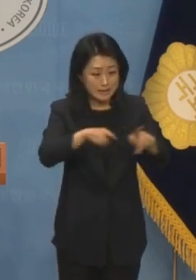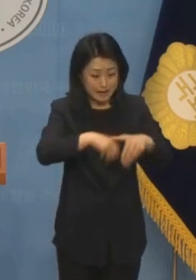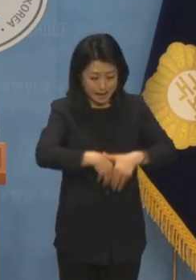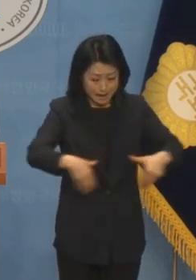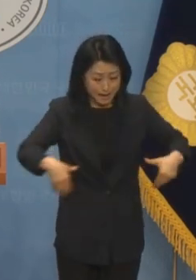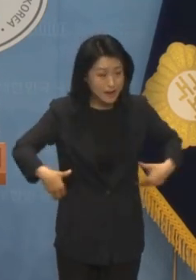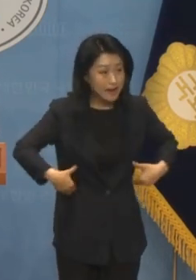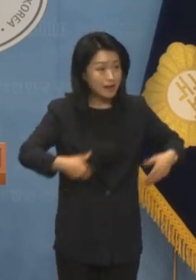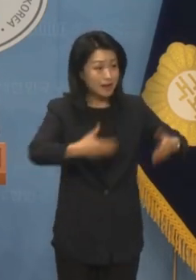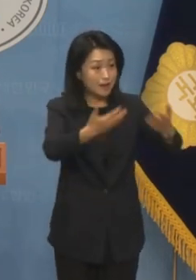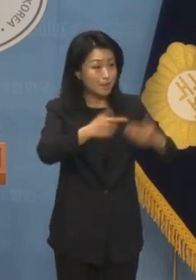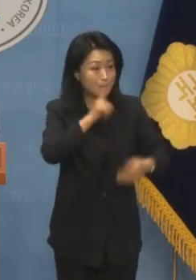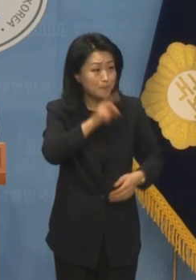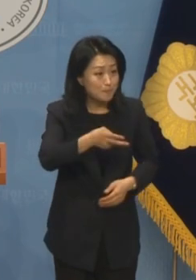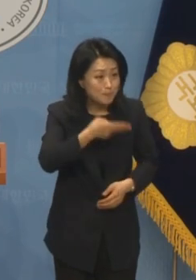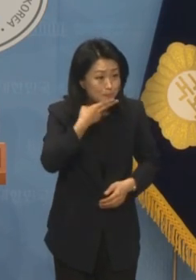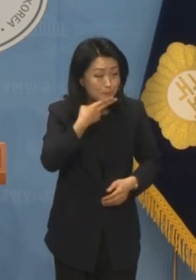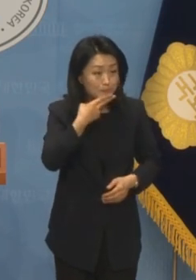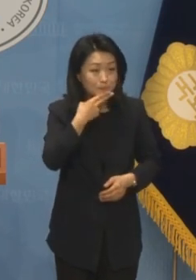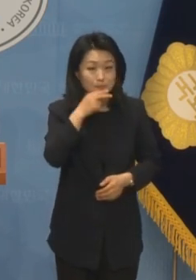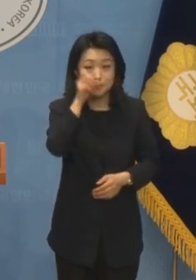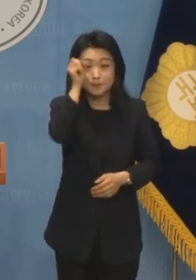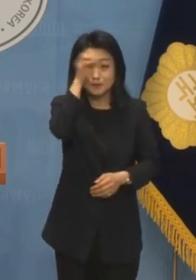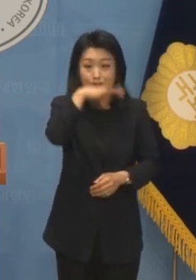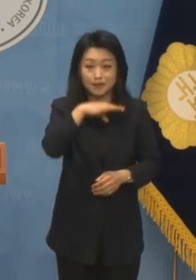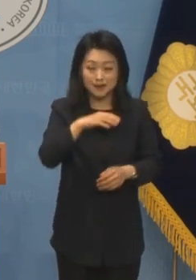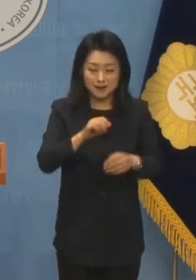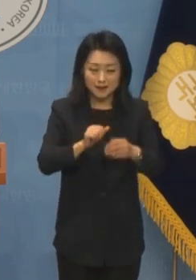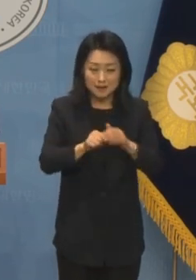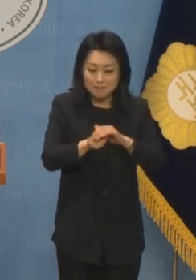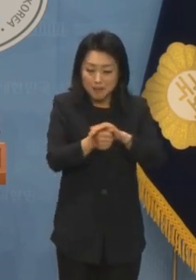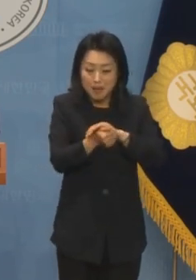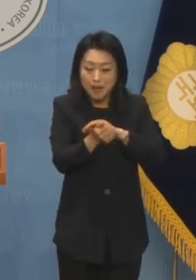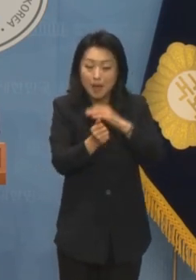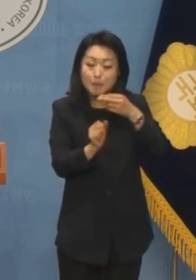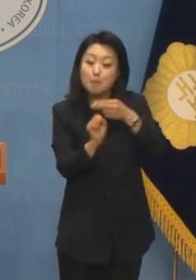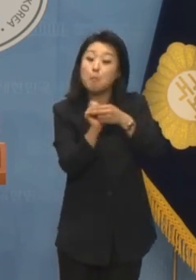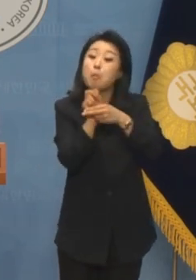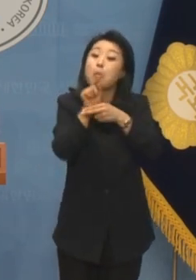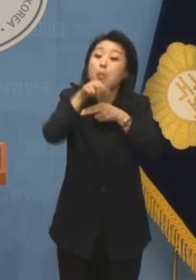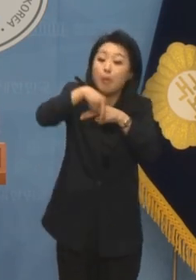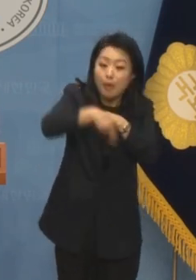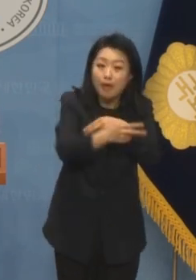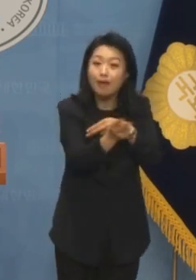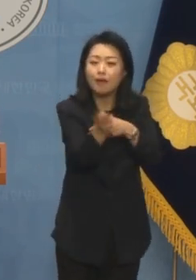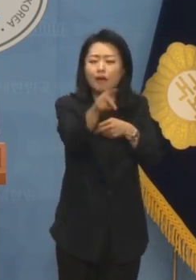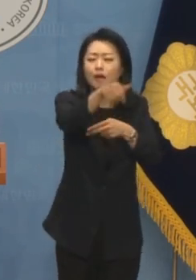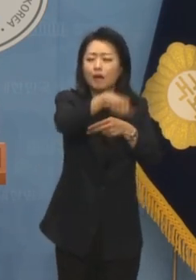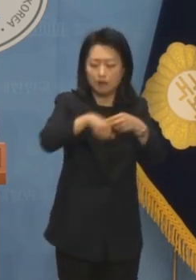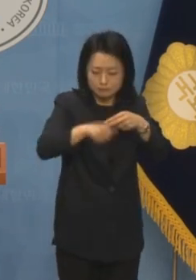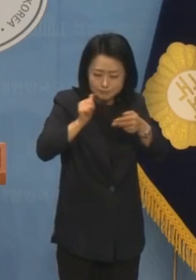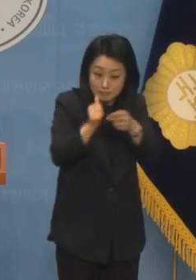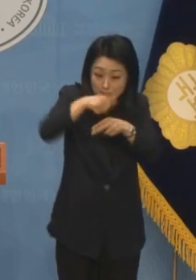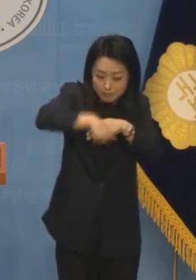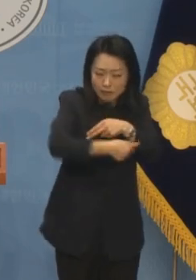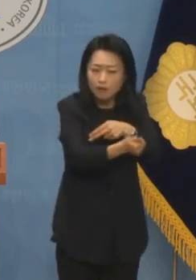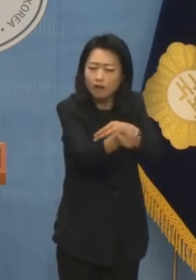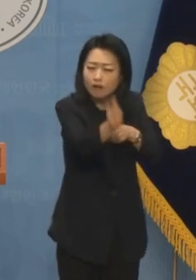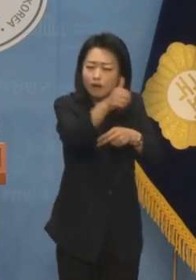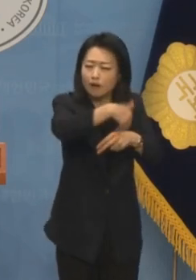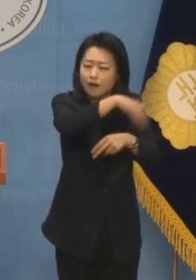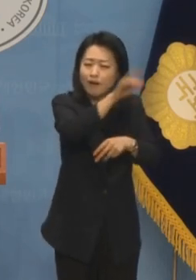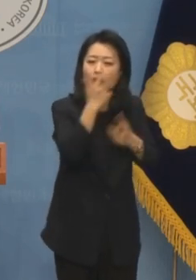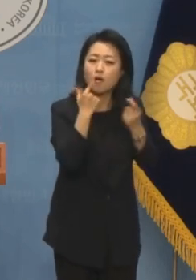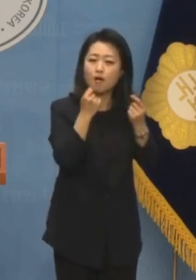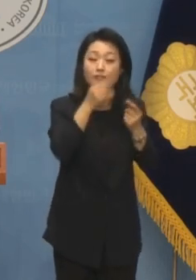과정도 없이 구렁이 담 넘듯 은근슬쩍 마치 아무런 일도 없다는 듯